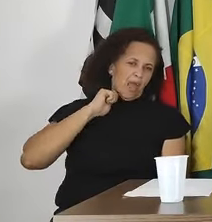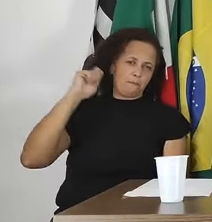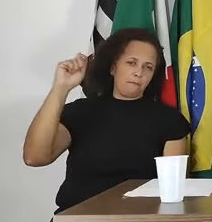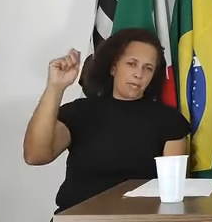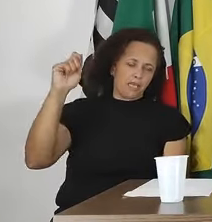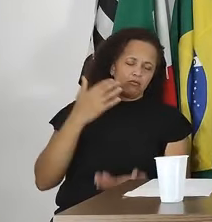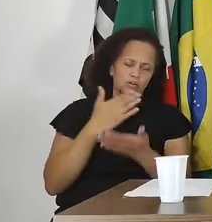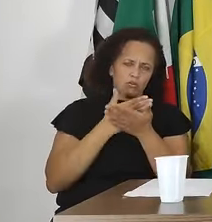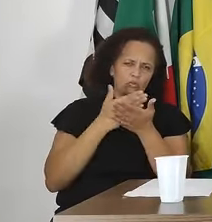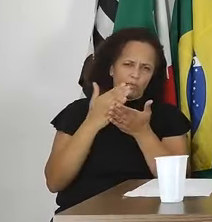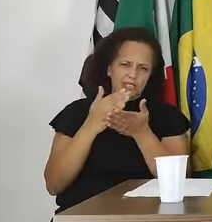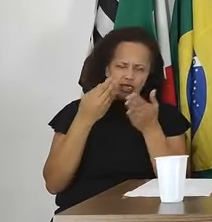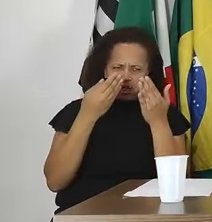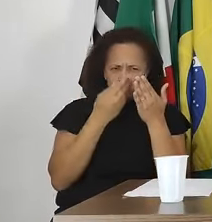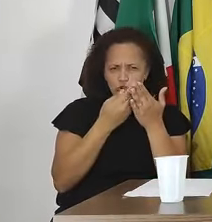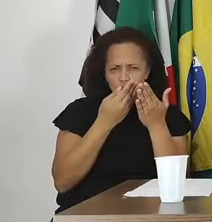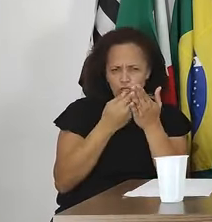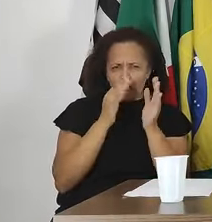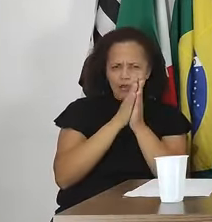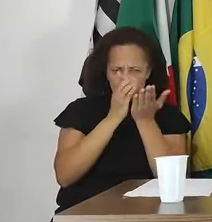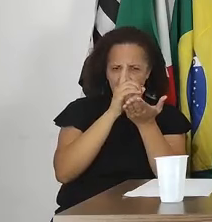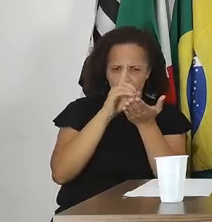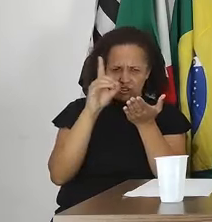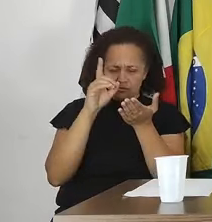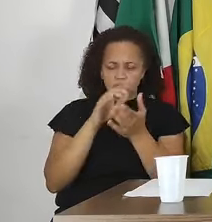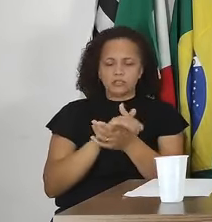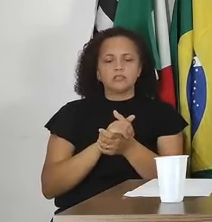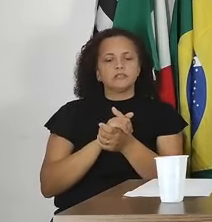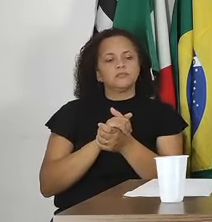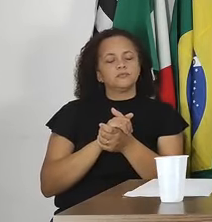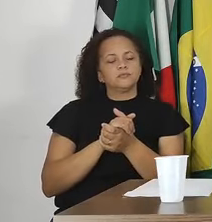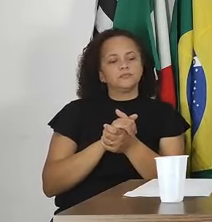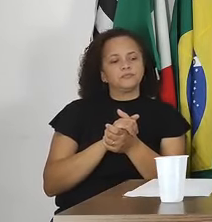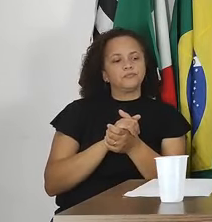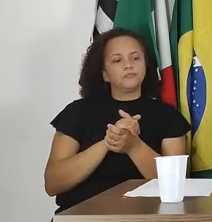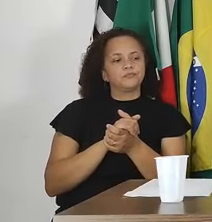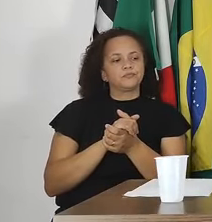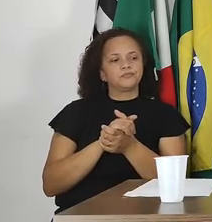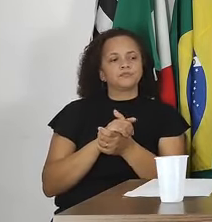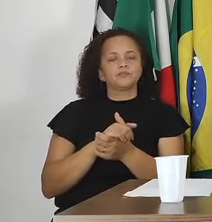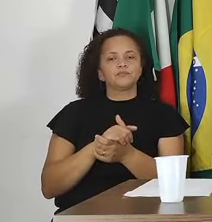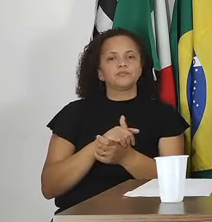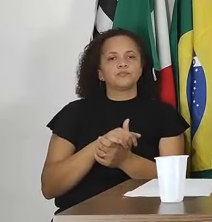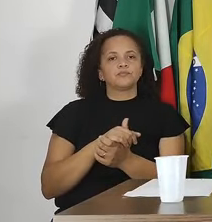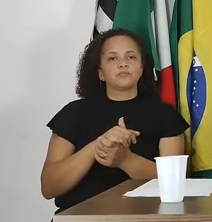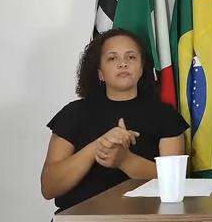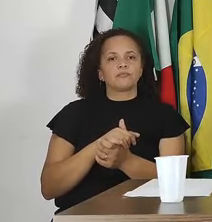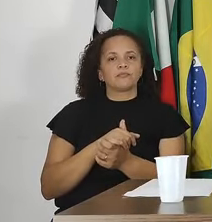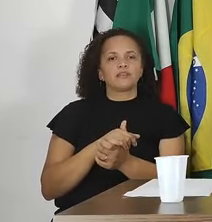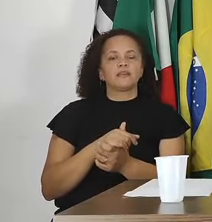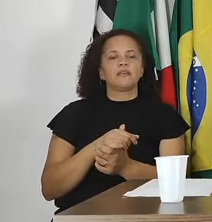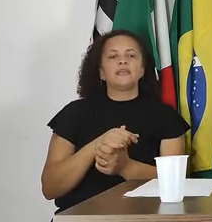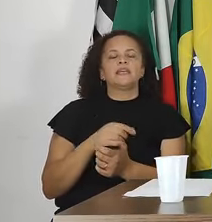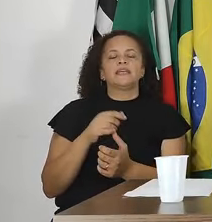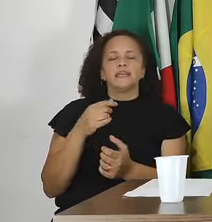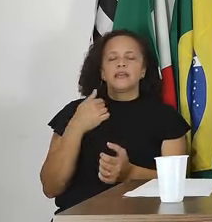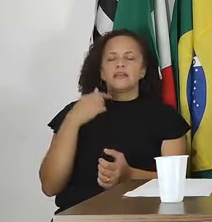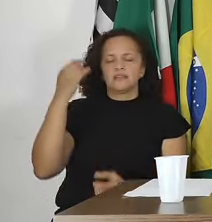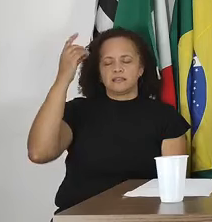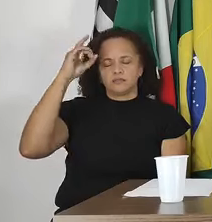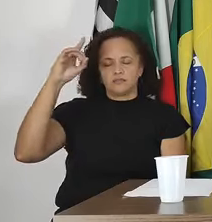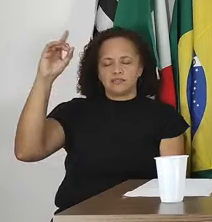falar comigo sobre essa palavra. E normalmente Ele fala assim, anota, filha. Aí